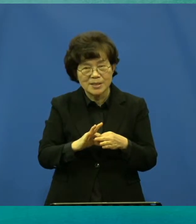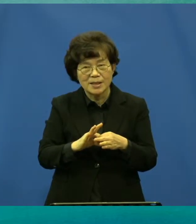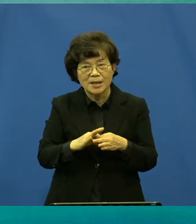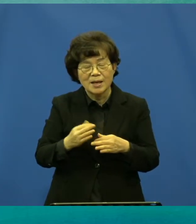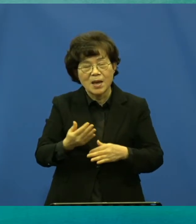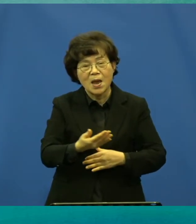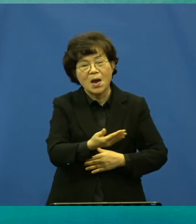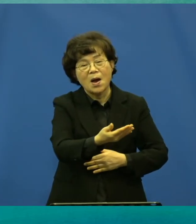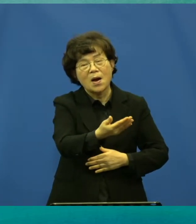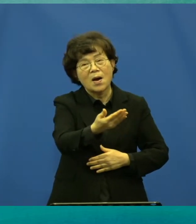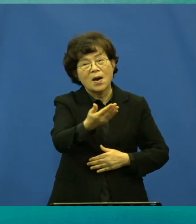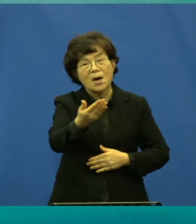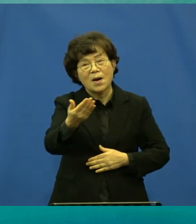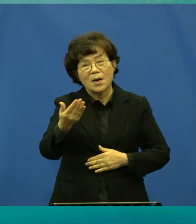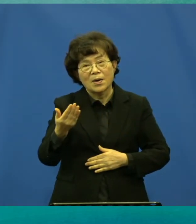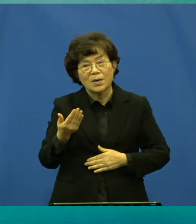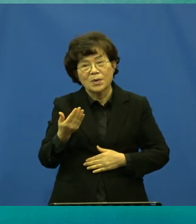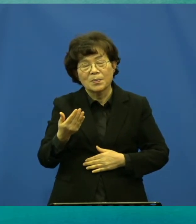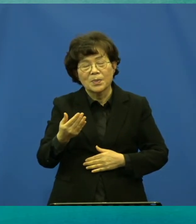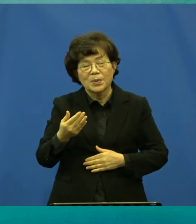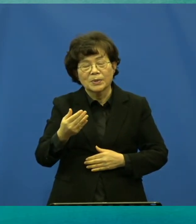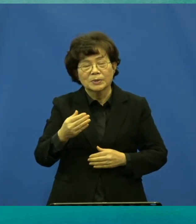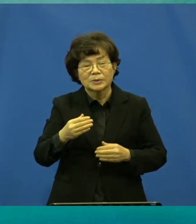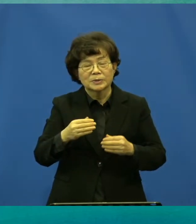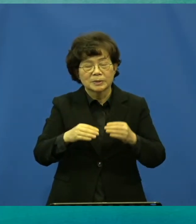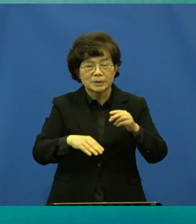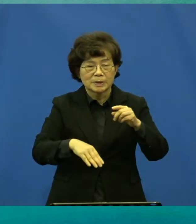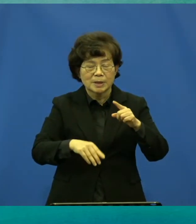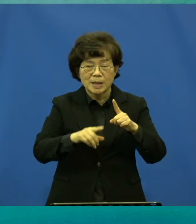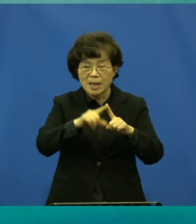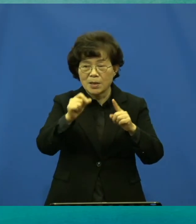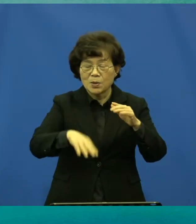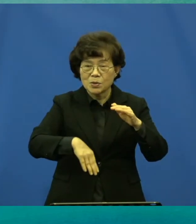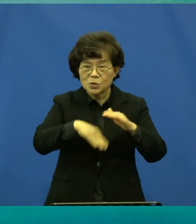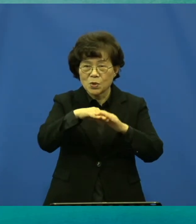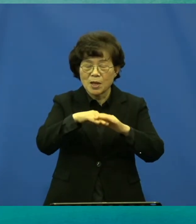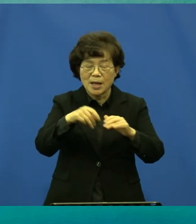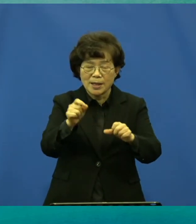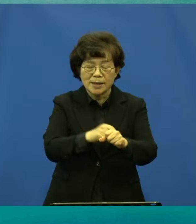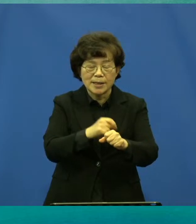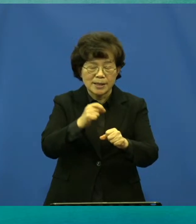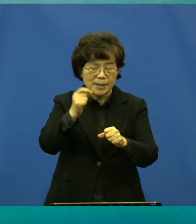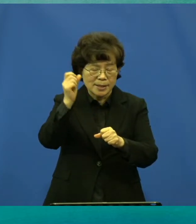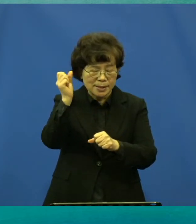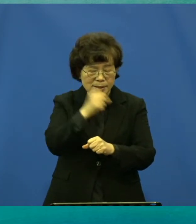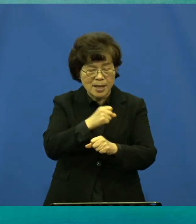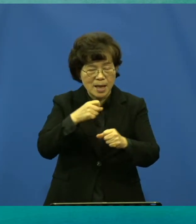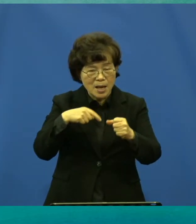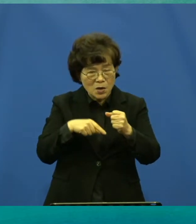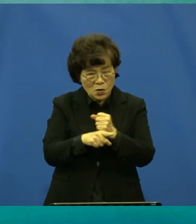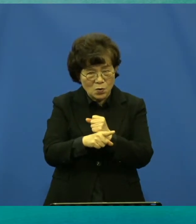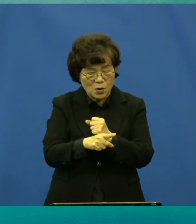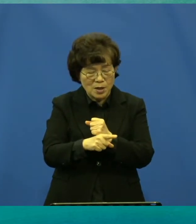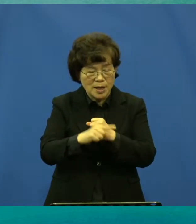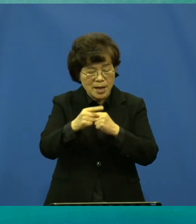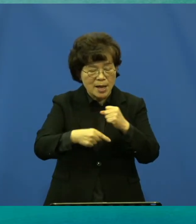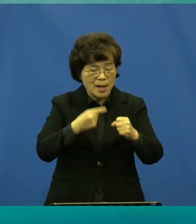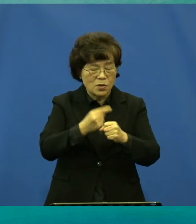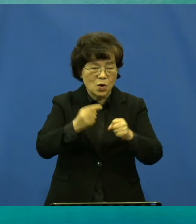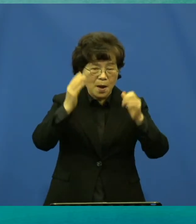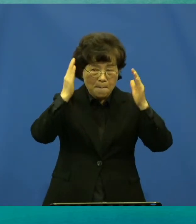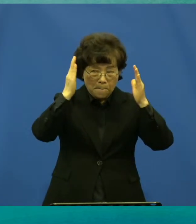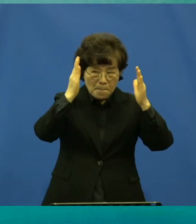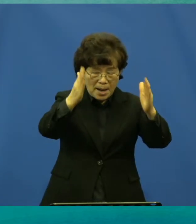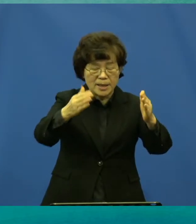여러분, 우리가 이 연초에 이 특세를 하는 것은 우리의 한 해의 이 방향을 잡는 거거든요. 우리 신앙